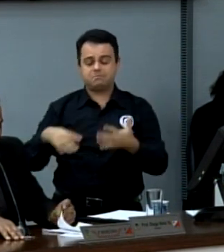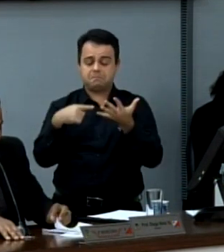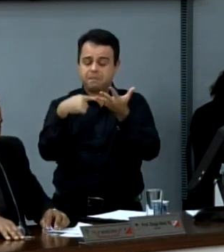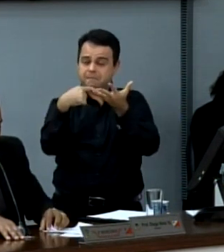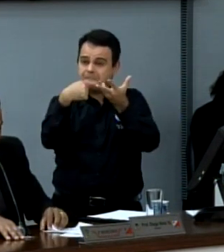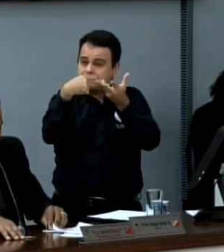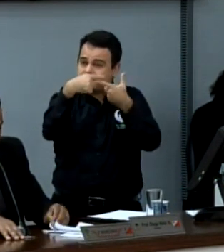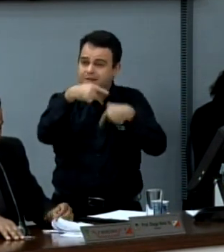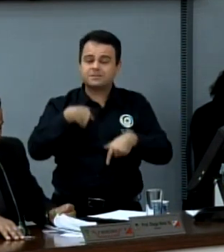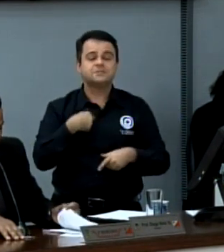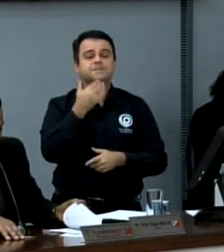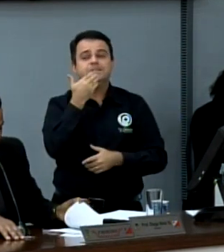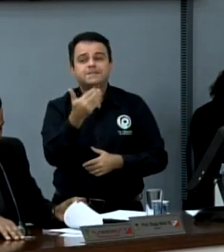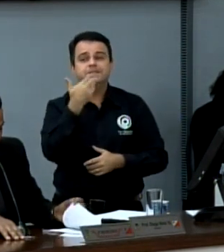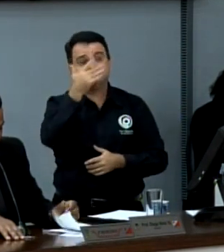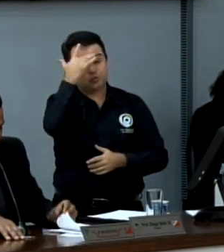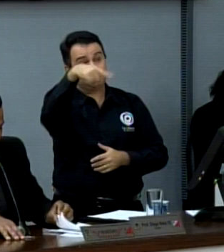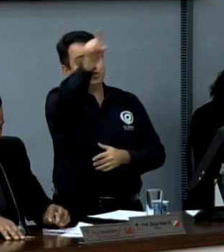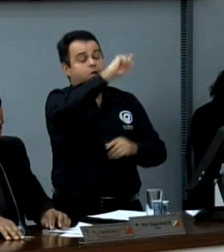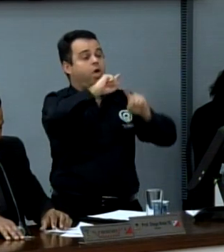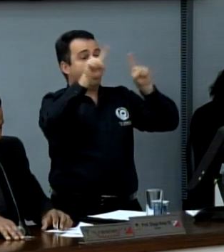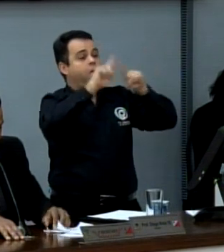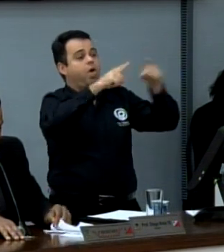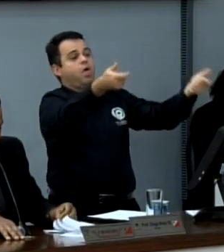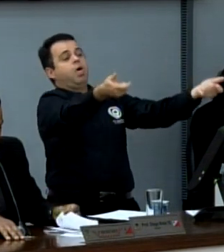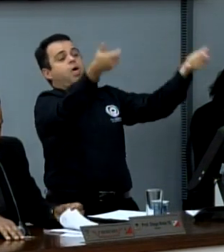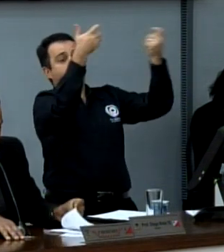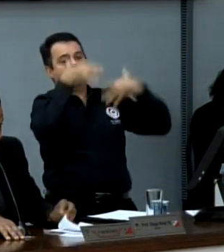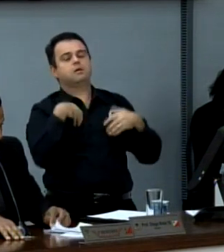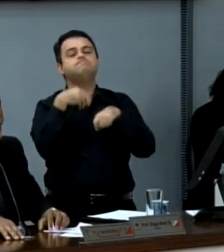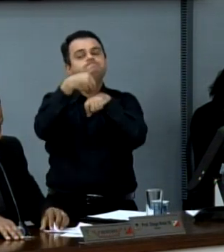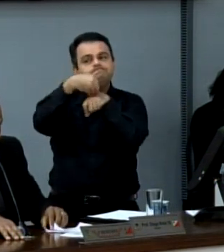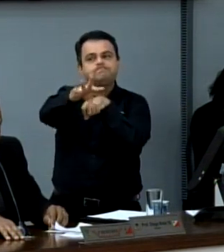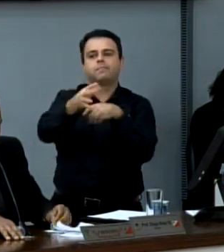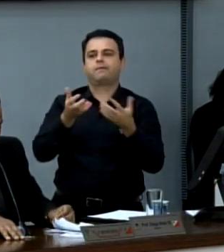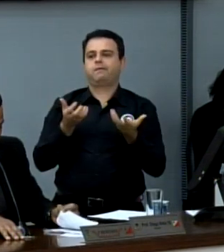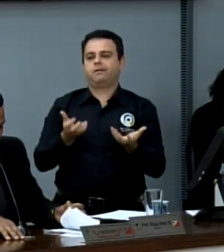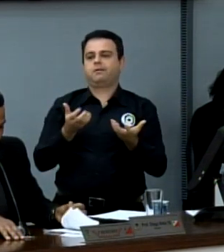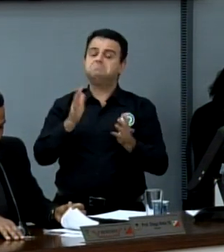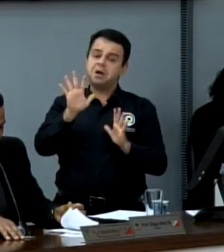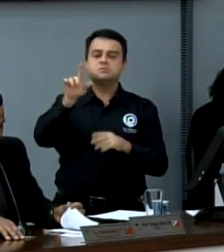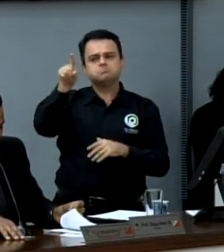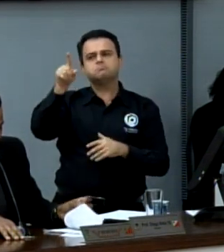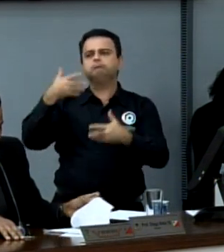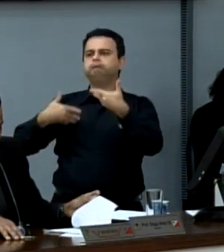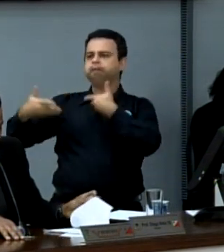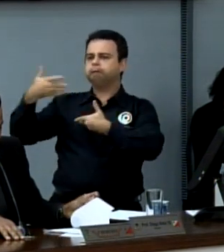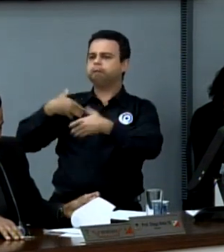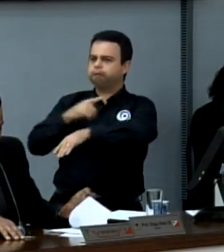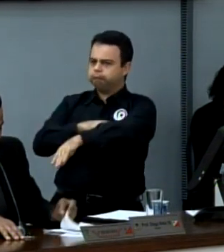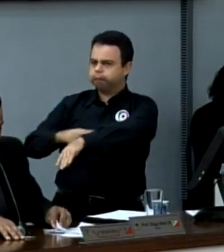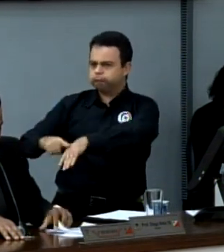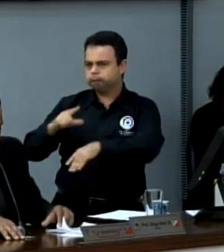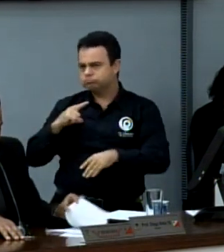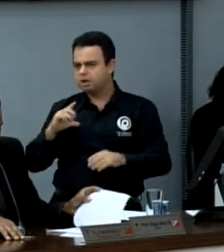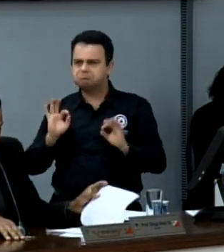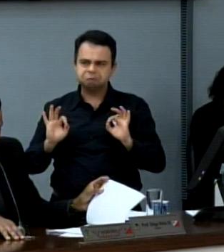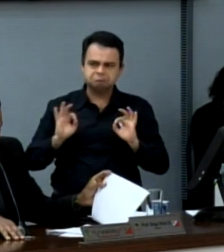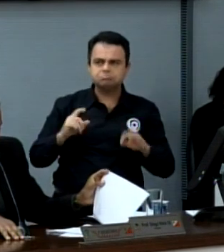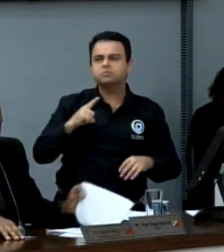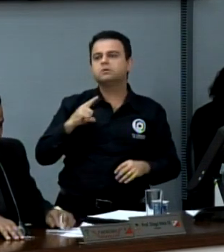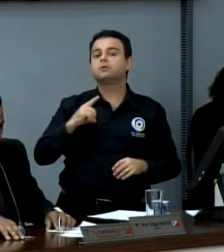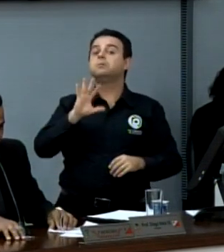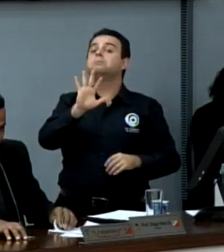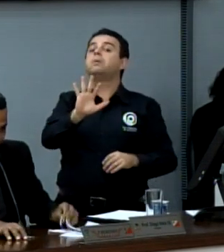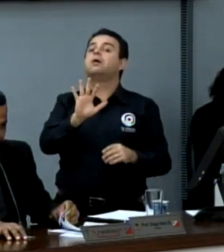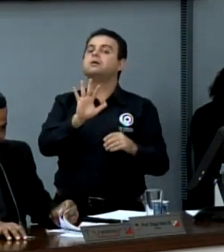demandas muitas reclamações Mas foi muito bem recebido espero né que seja revista também essas demandas